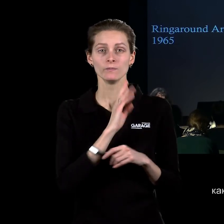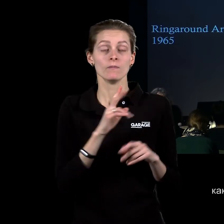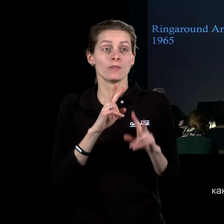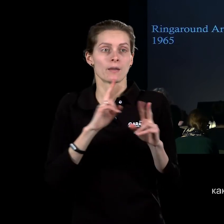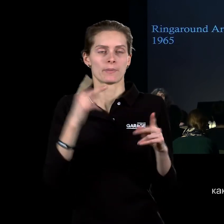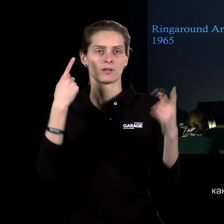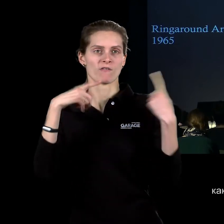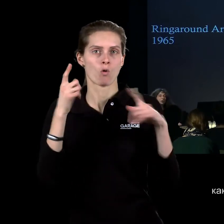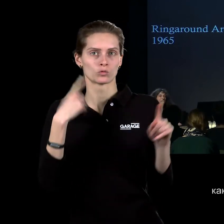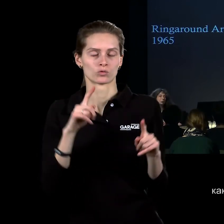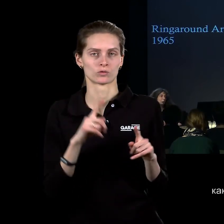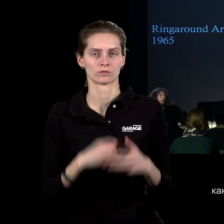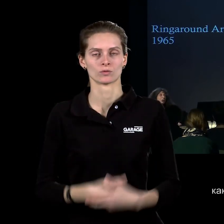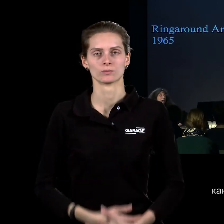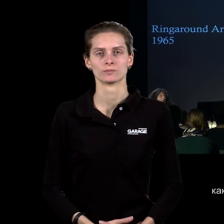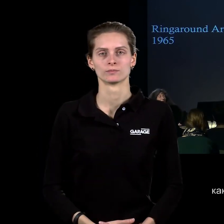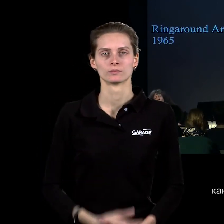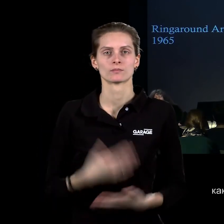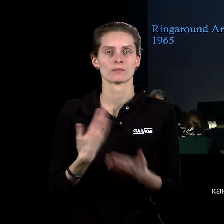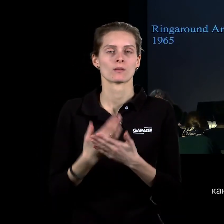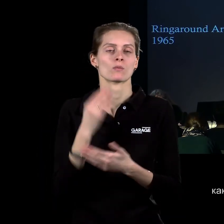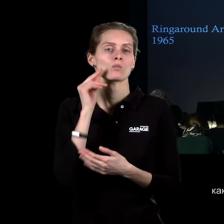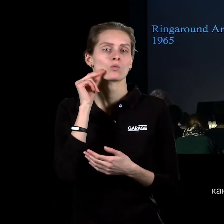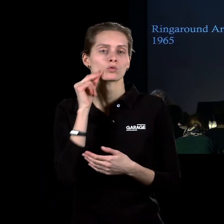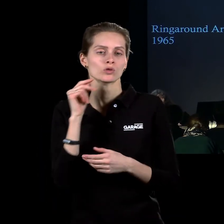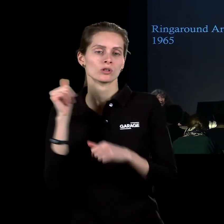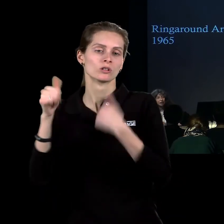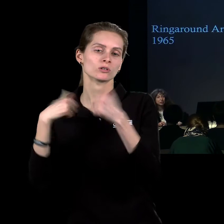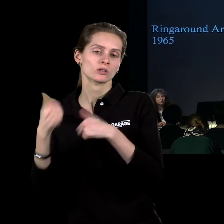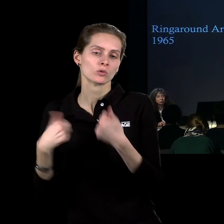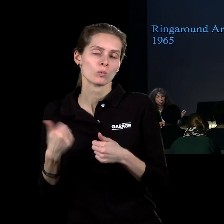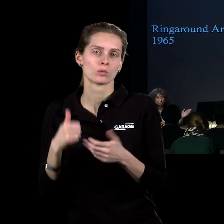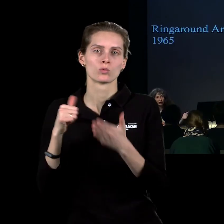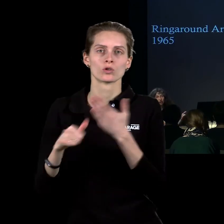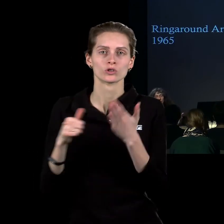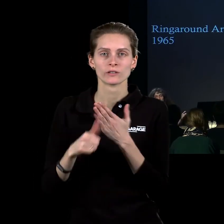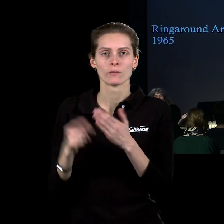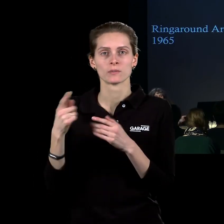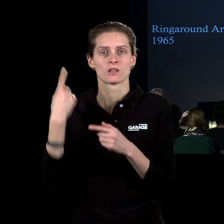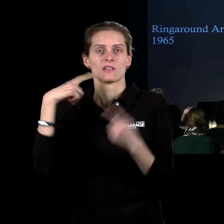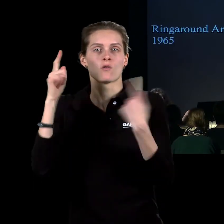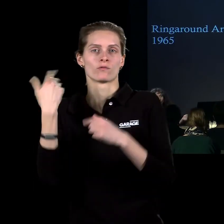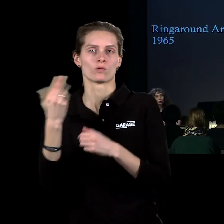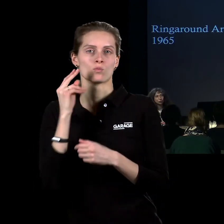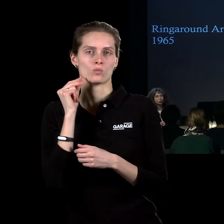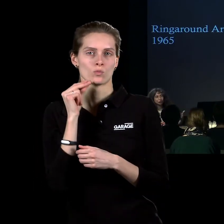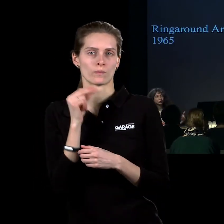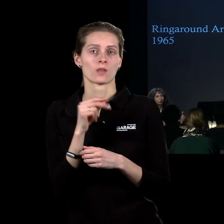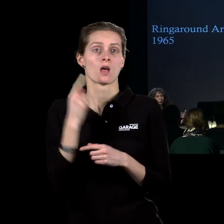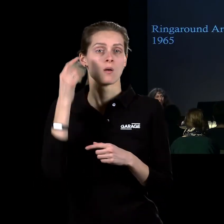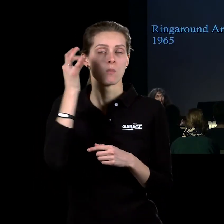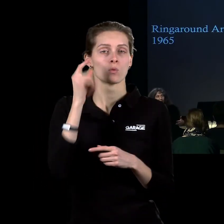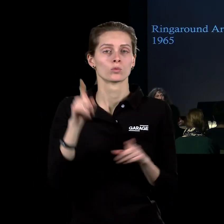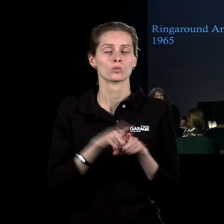творчества, как традиционно там мужские живописи, скульптура. И рукоделие, вы помните, там Луис Буржуа тоже с